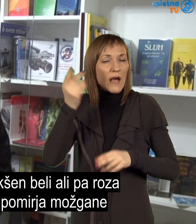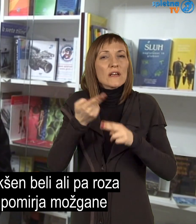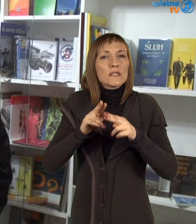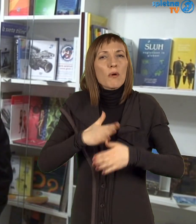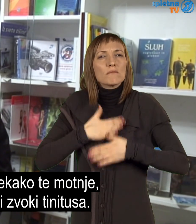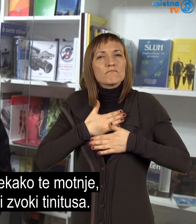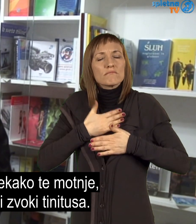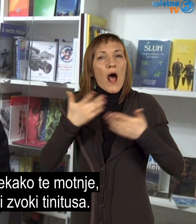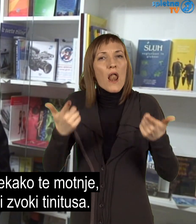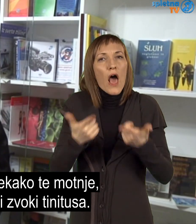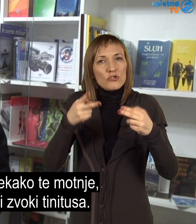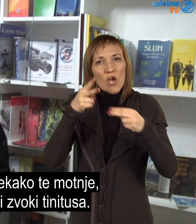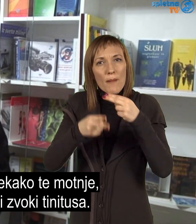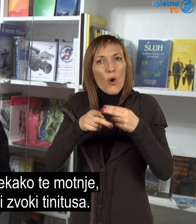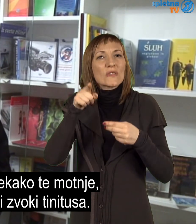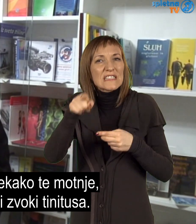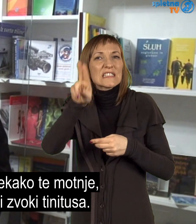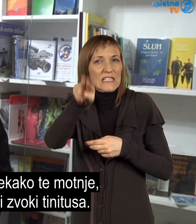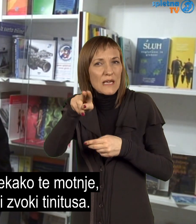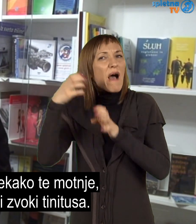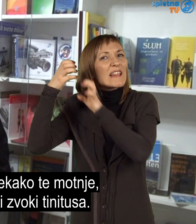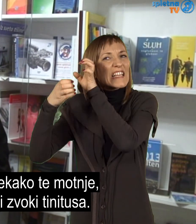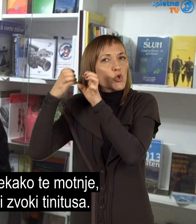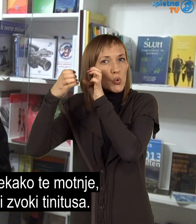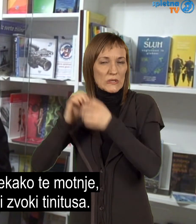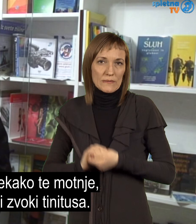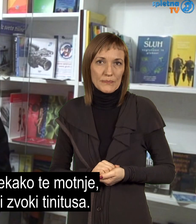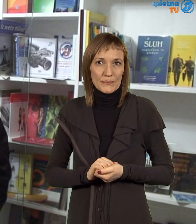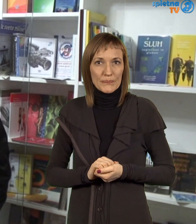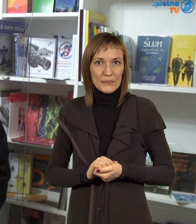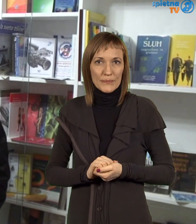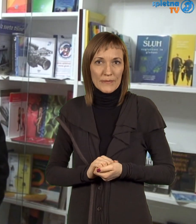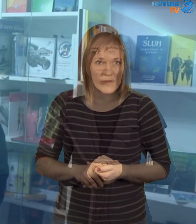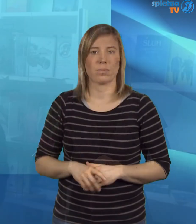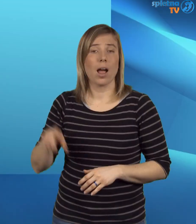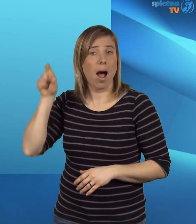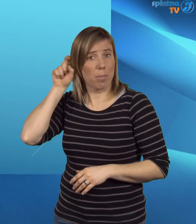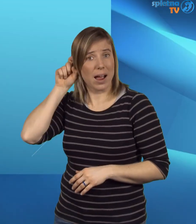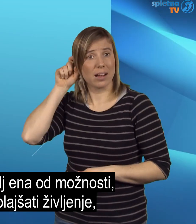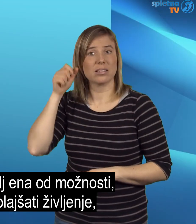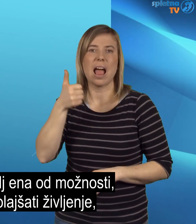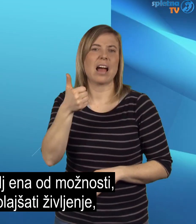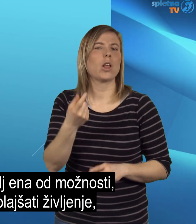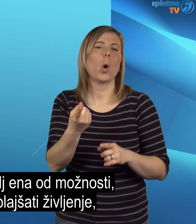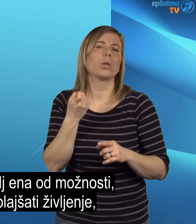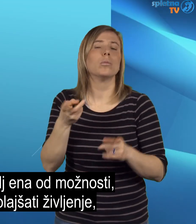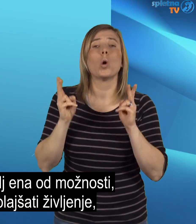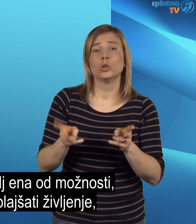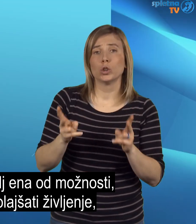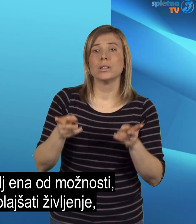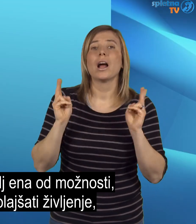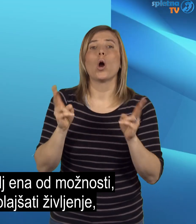nekako ublaži to motnje, ki jih ima pač te zvoke tinnitusa. Slušni aparat je zgolj